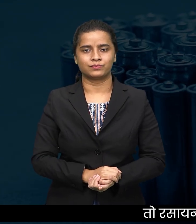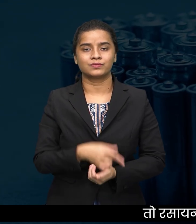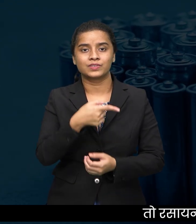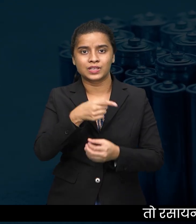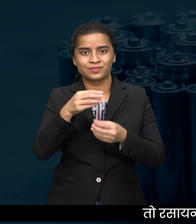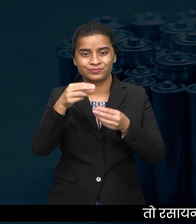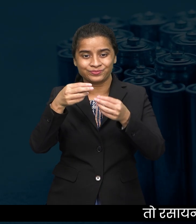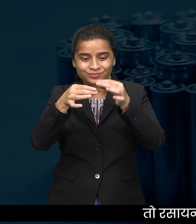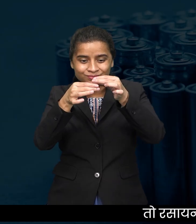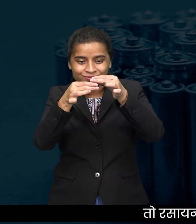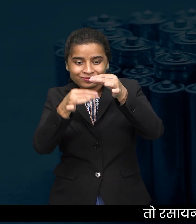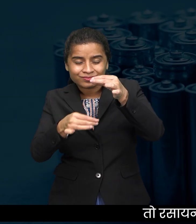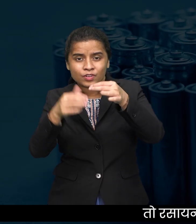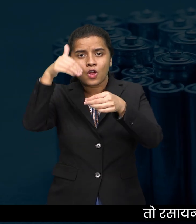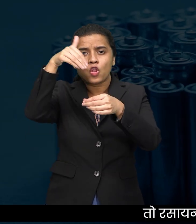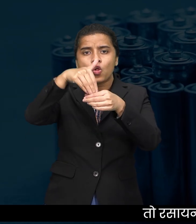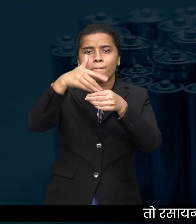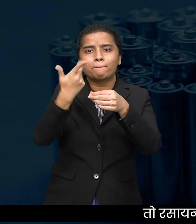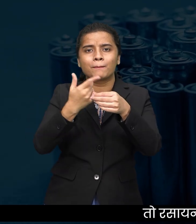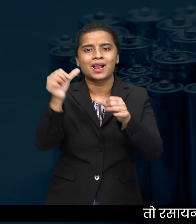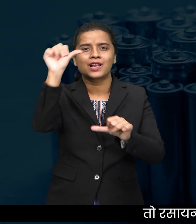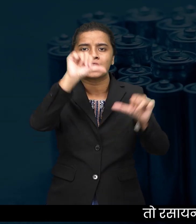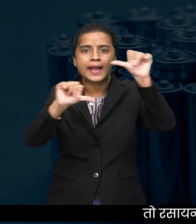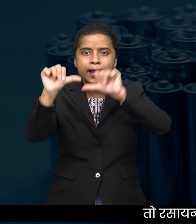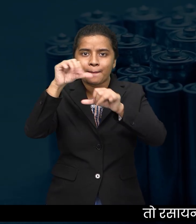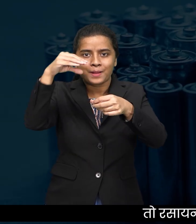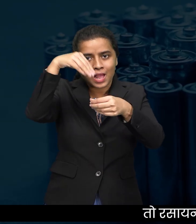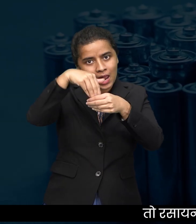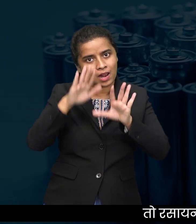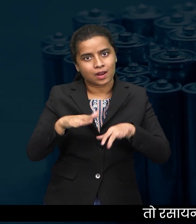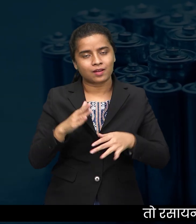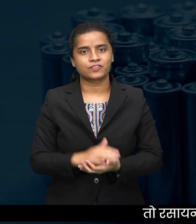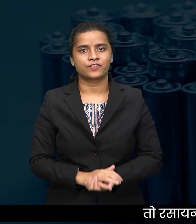तो रसायनांनी भरलेला असतो.